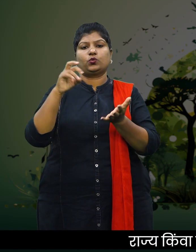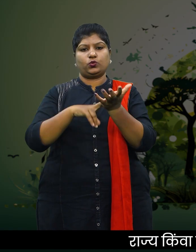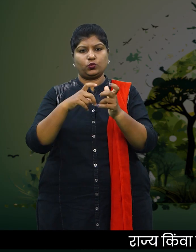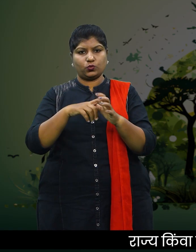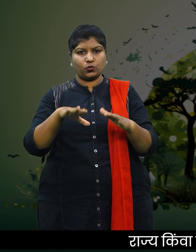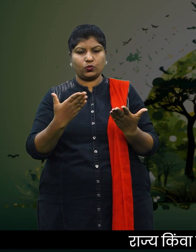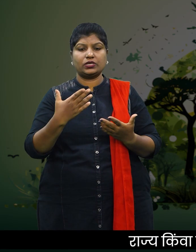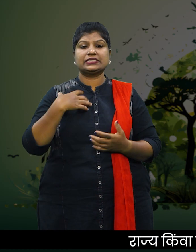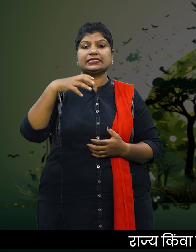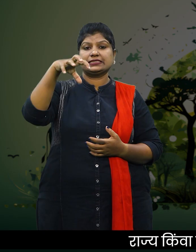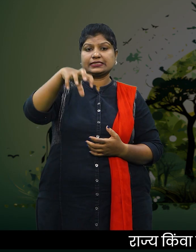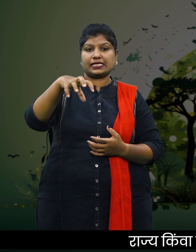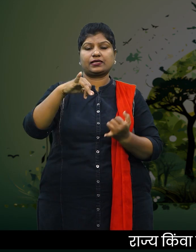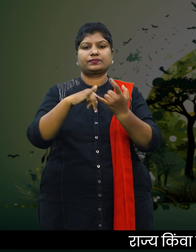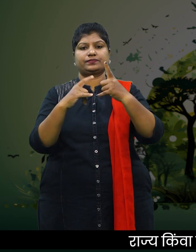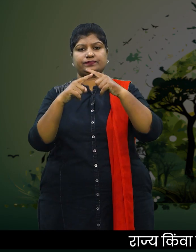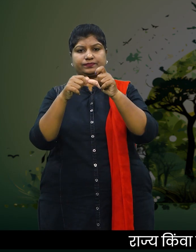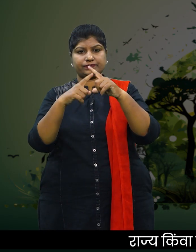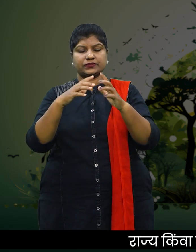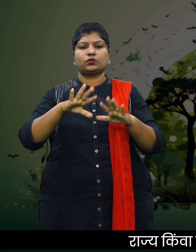राज्य किंवा देशासाठी स्थानिक असू शकतात.